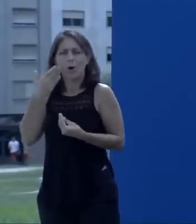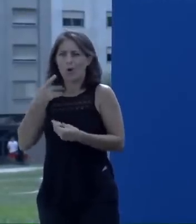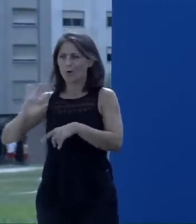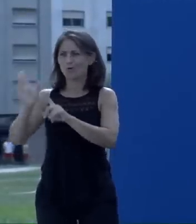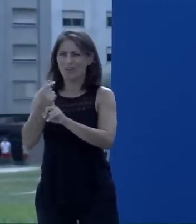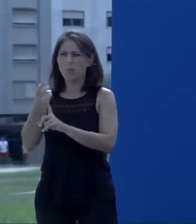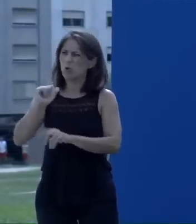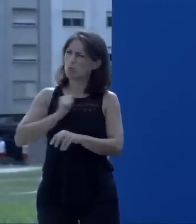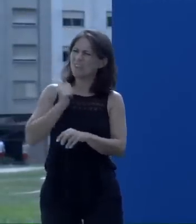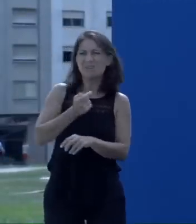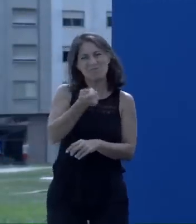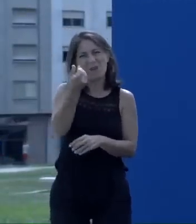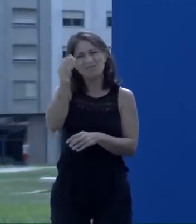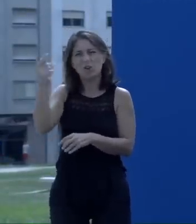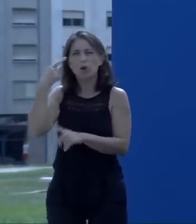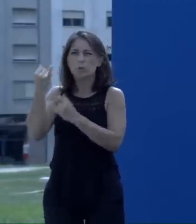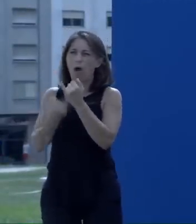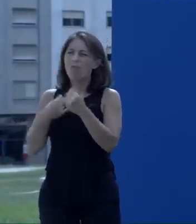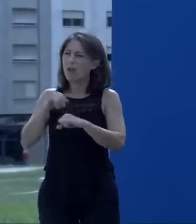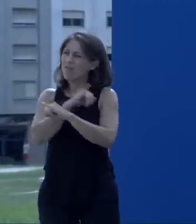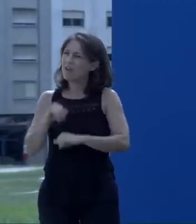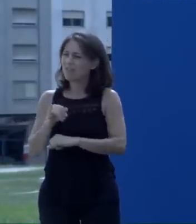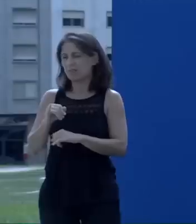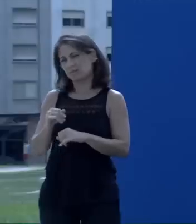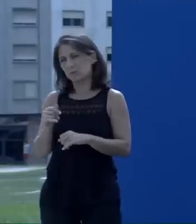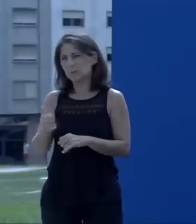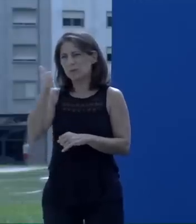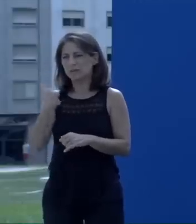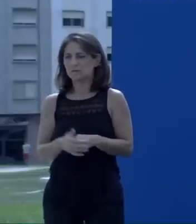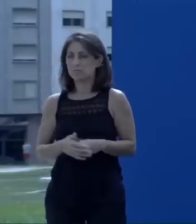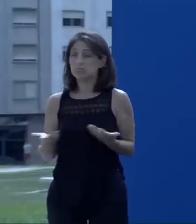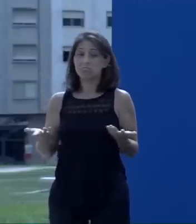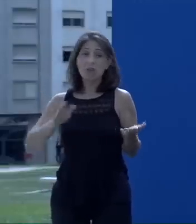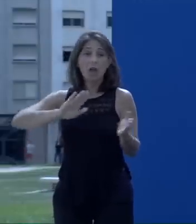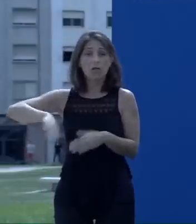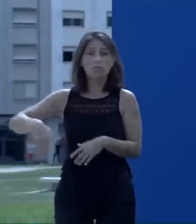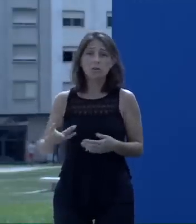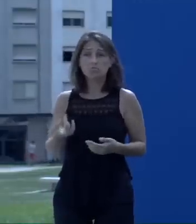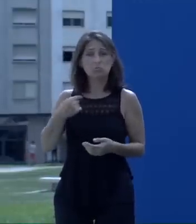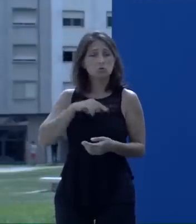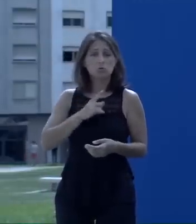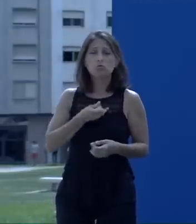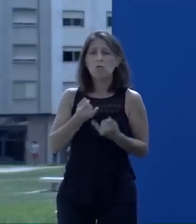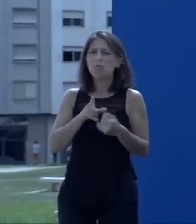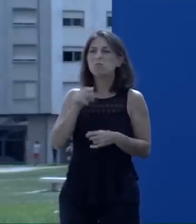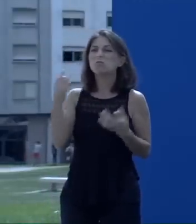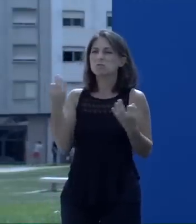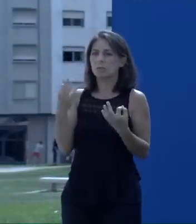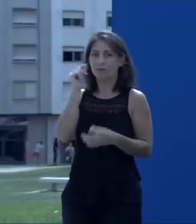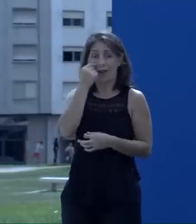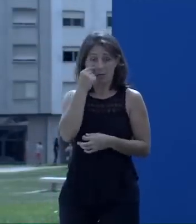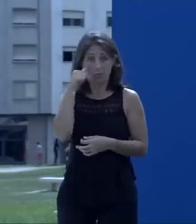de oportunidades para ser algo máis felices na vida. E finalmente decidímonos por Ourense, decidímonos polo